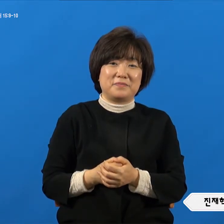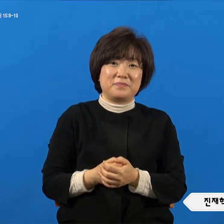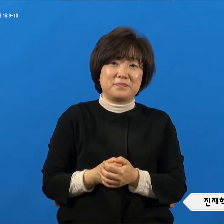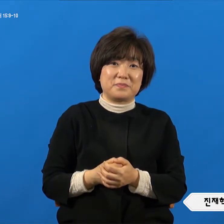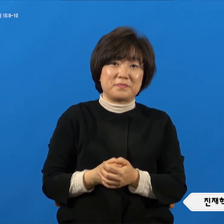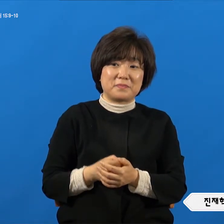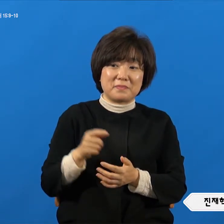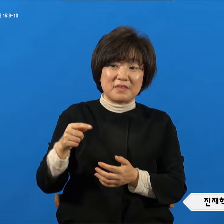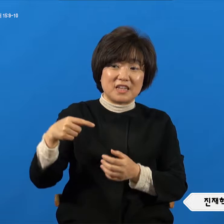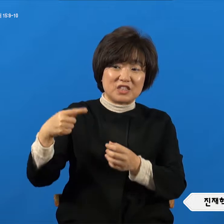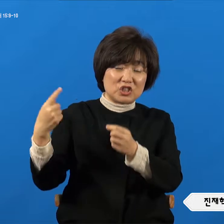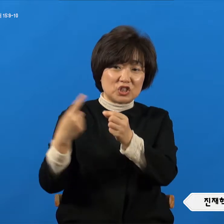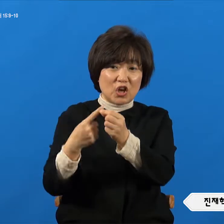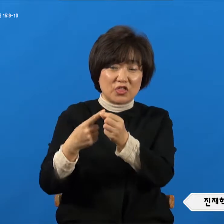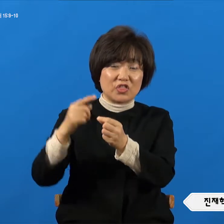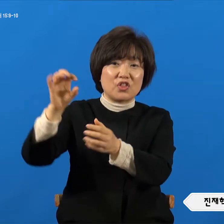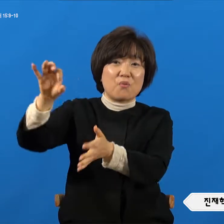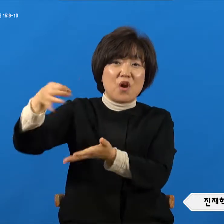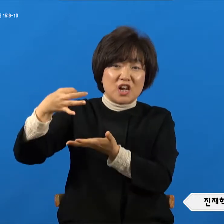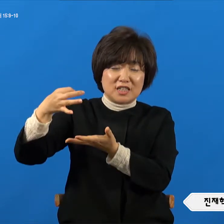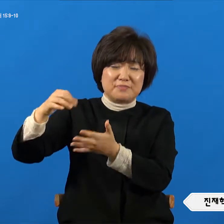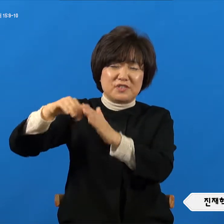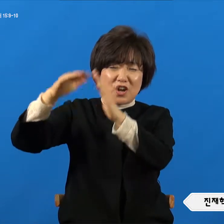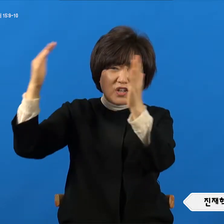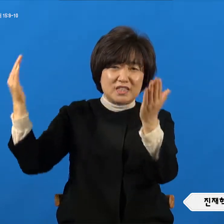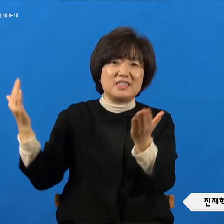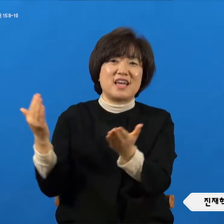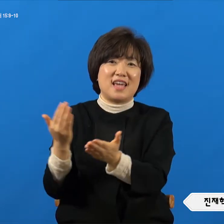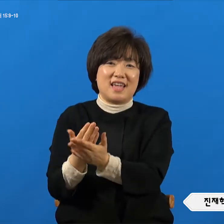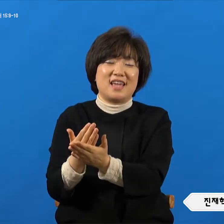그가 받았던 첫 월급 전체